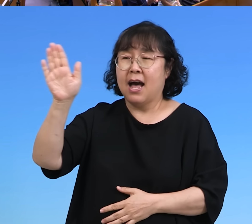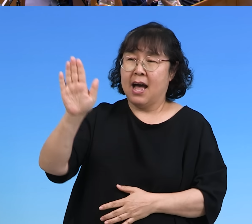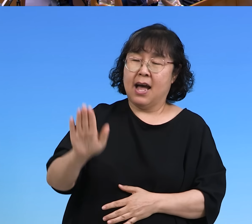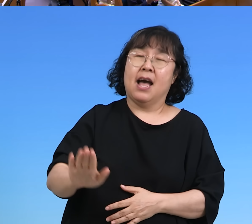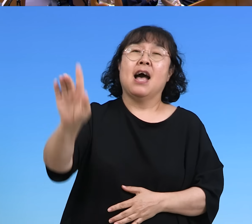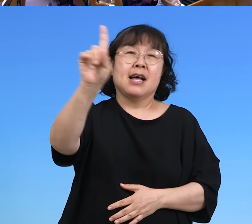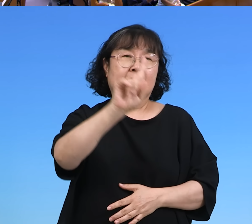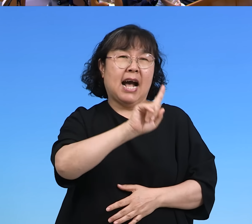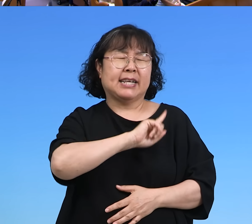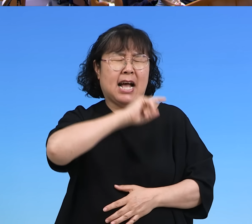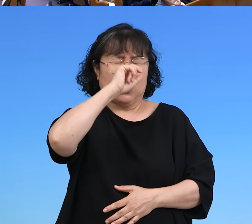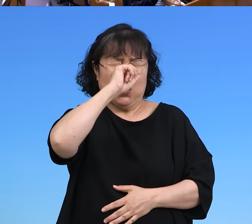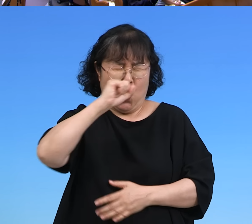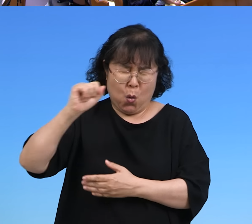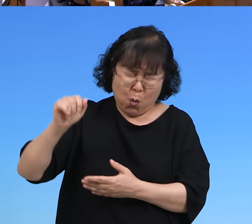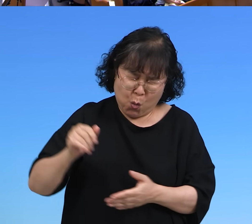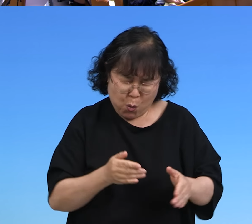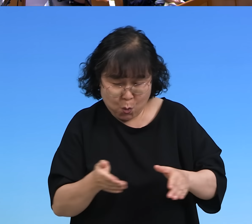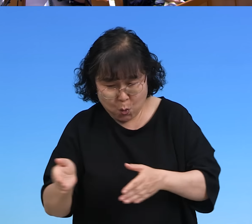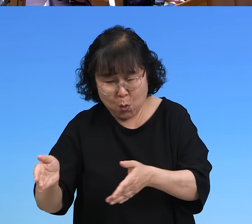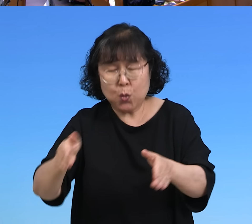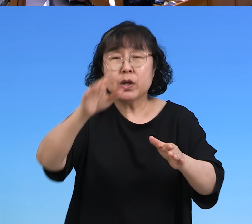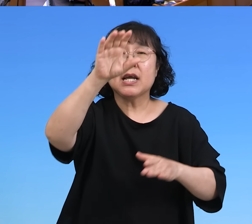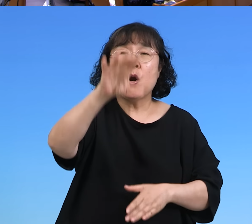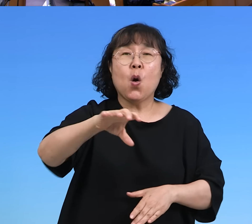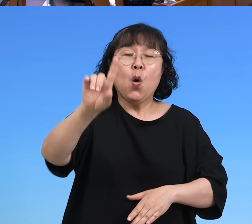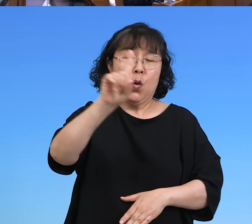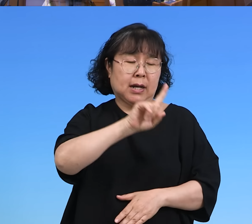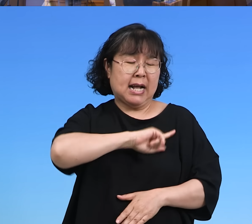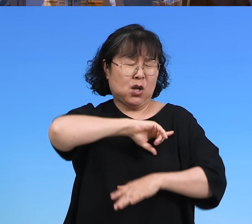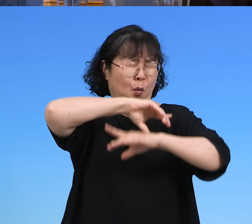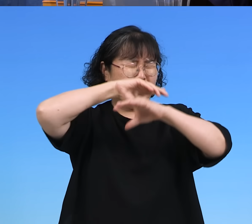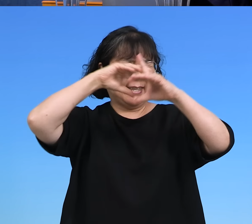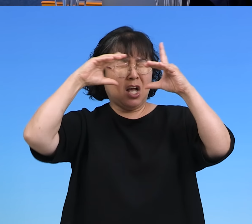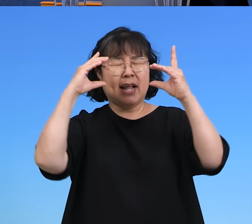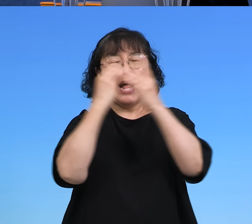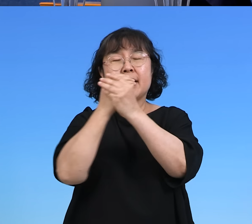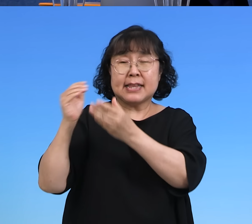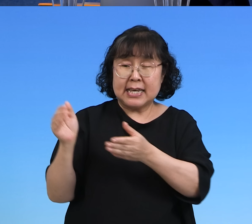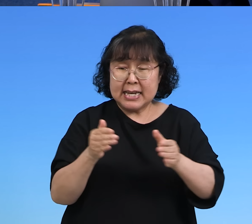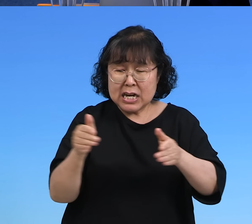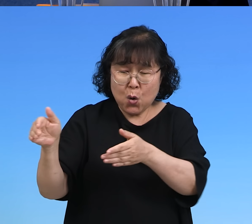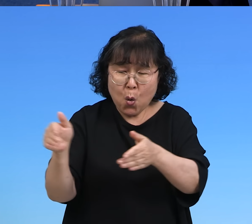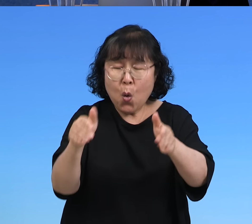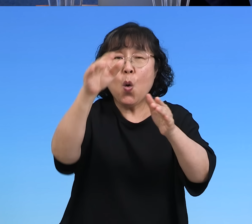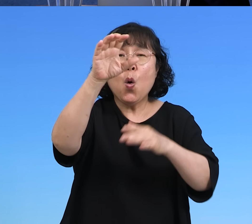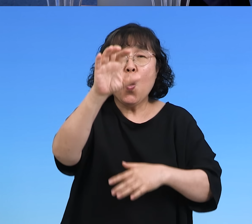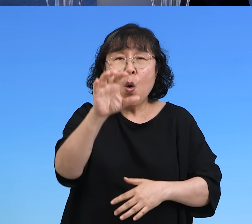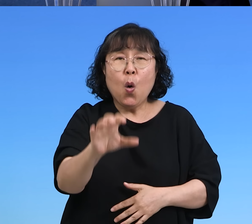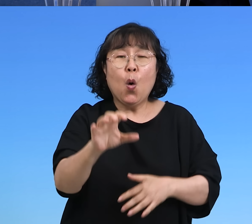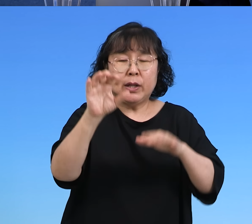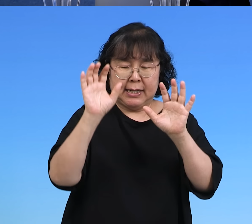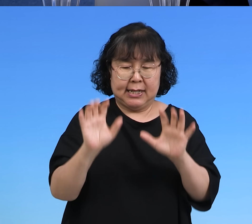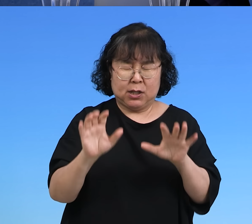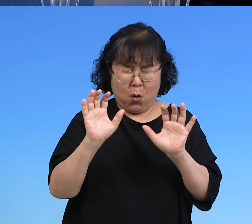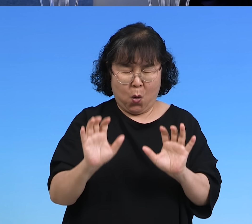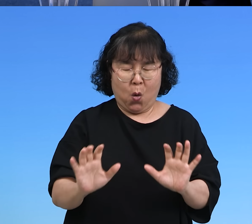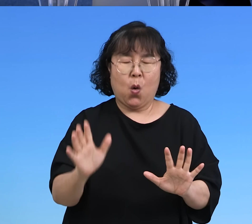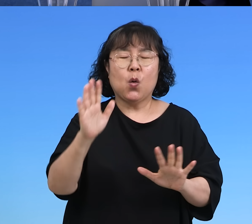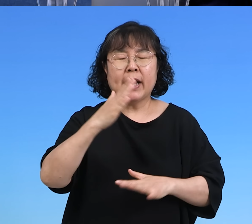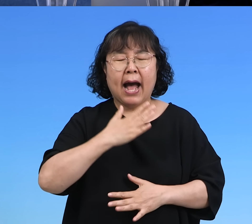가장 좋은 길로, 가장 완전한 길로 귀한 일을 행하시는 그